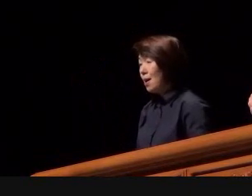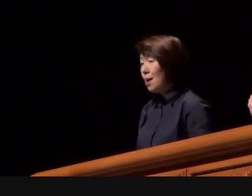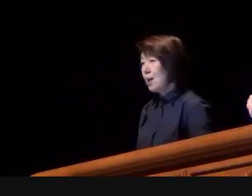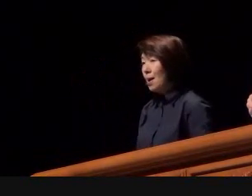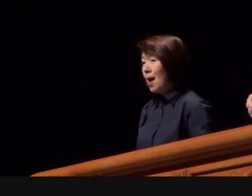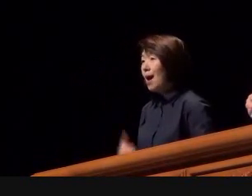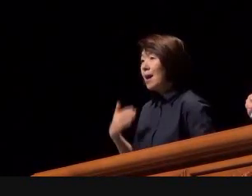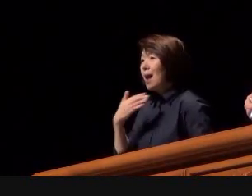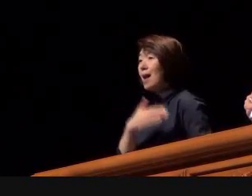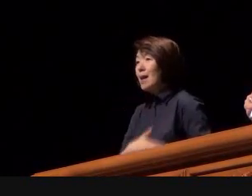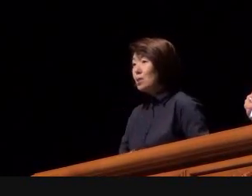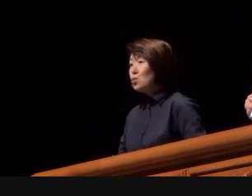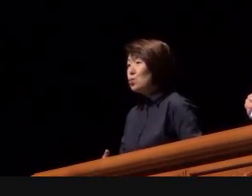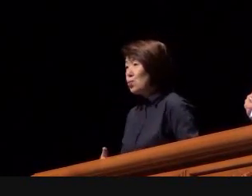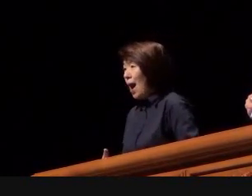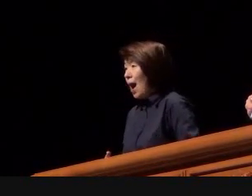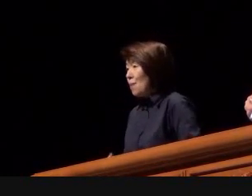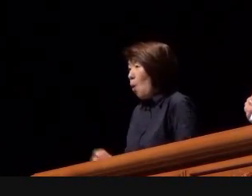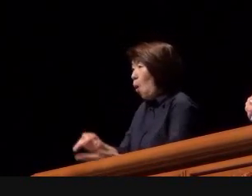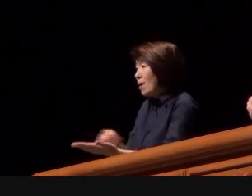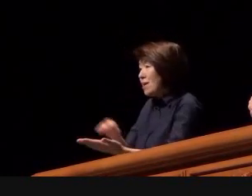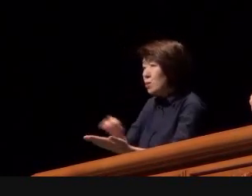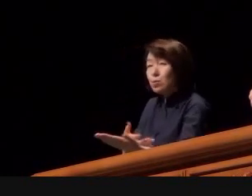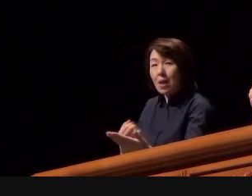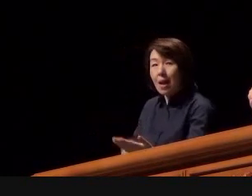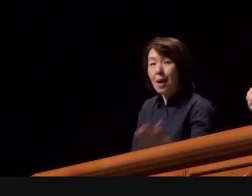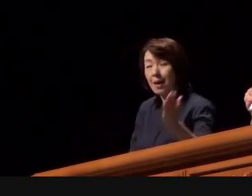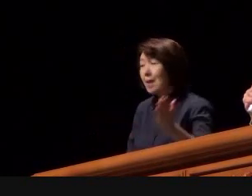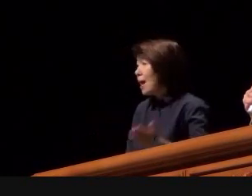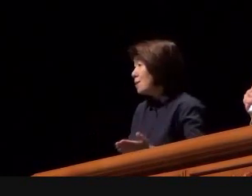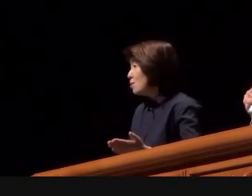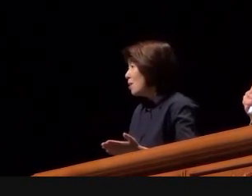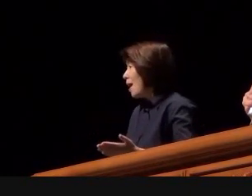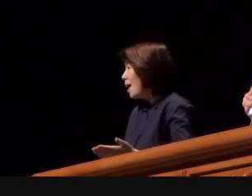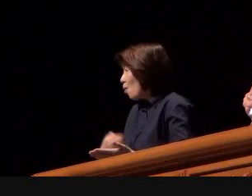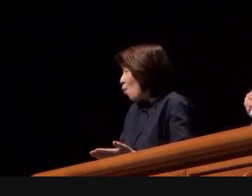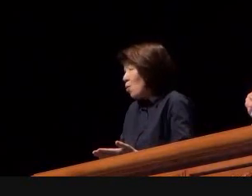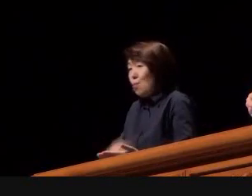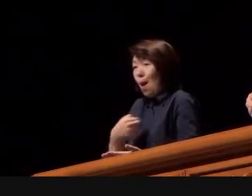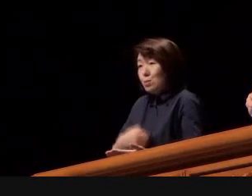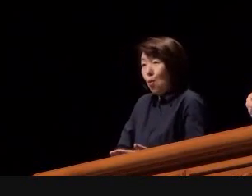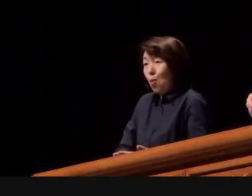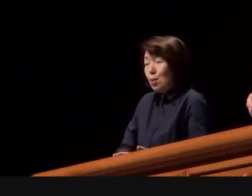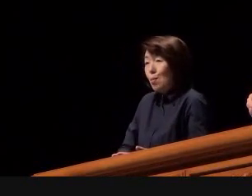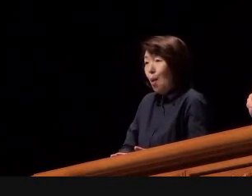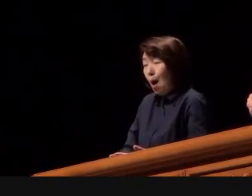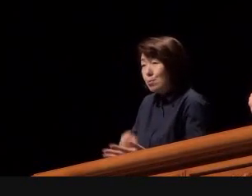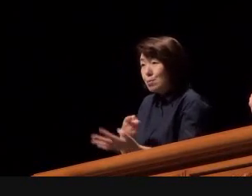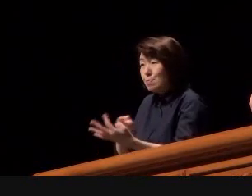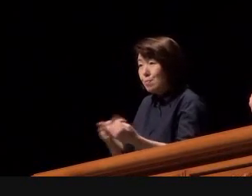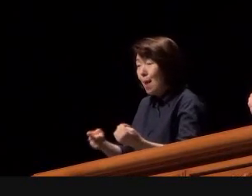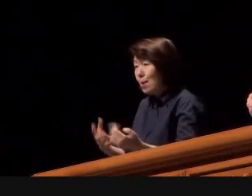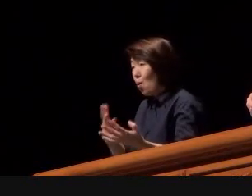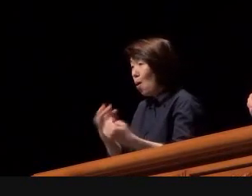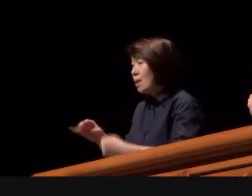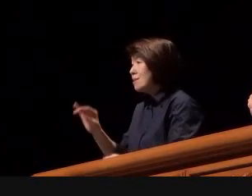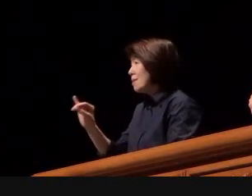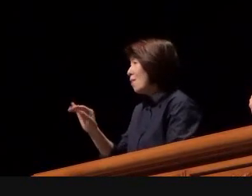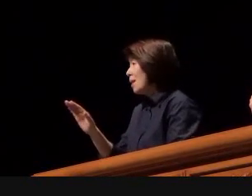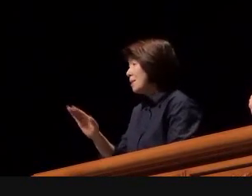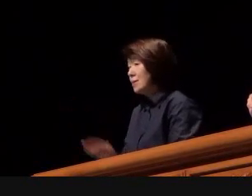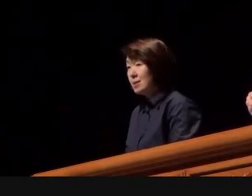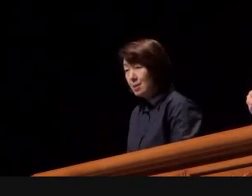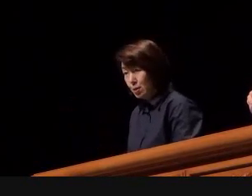よ。体で傷だらけなのね。ここにもあるし、ここにもあるっていうんで、もう傷だらけの沢地さんですけれ